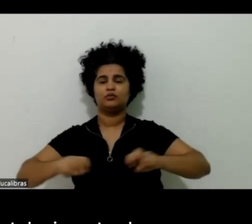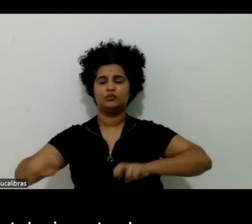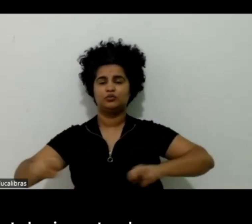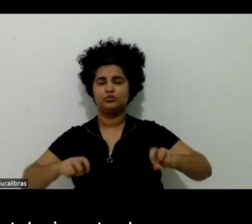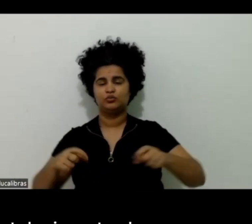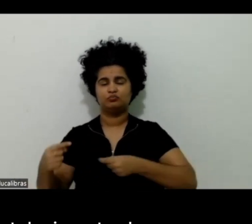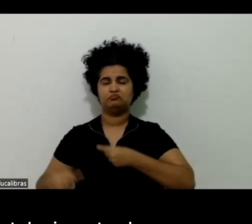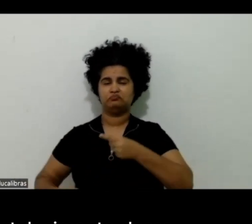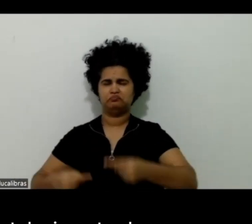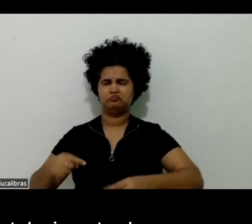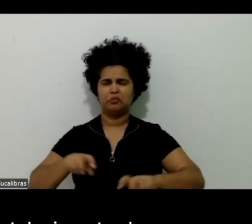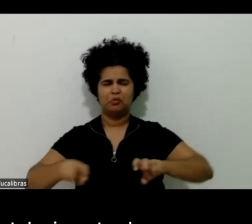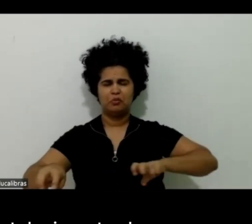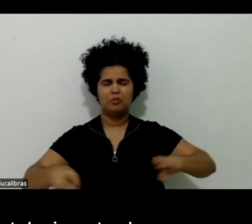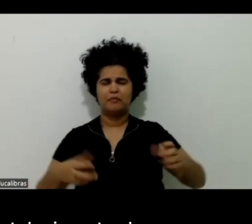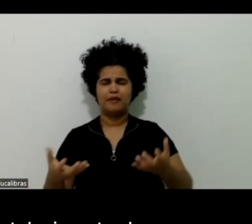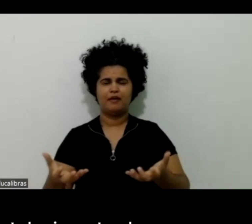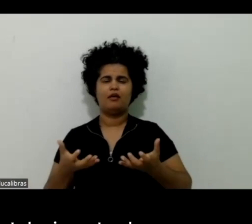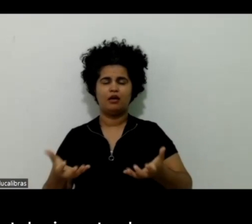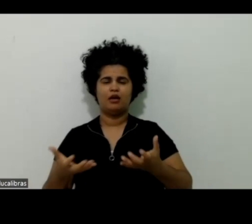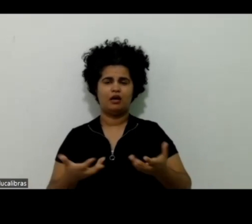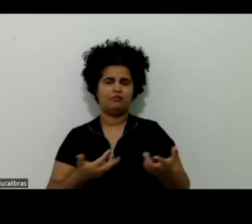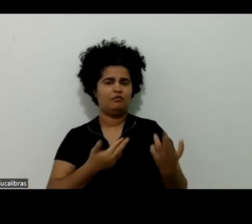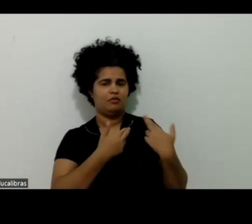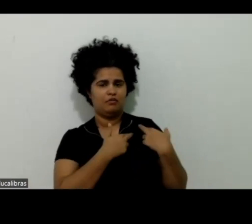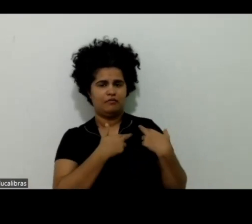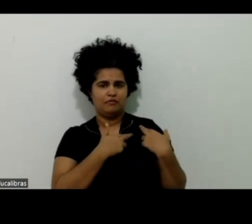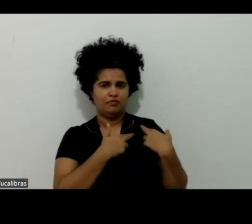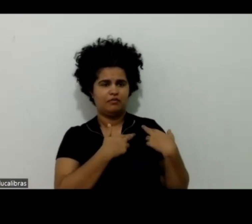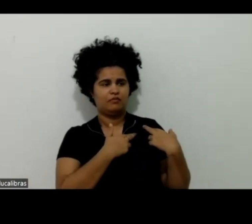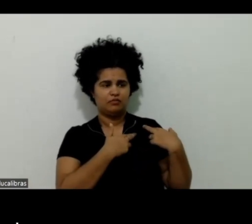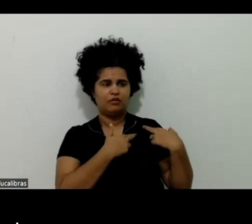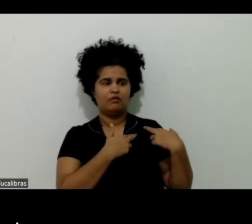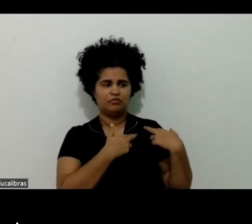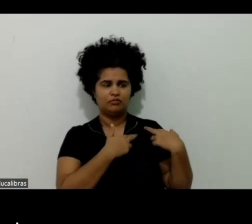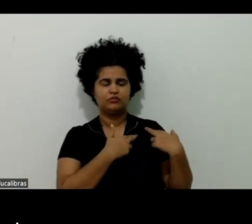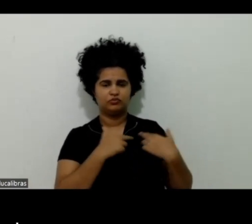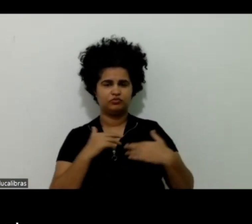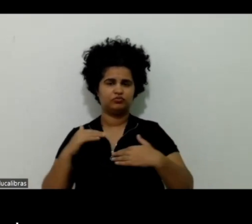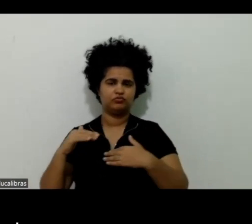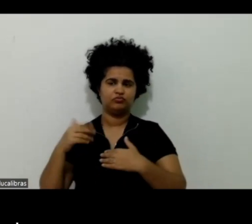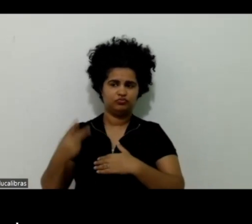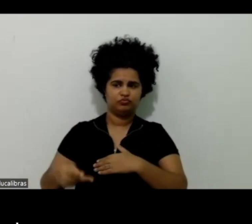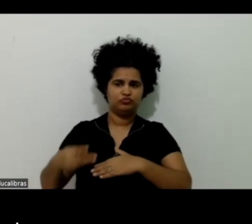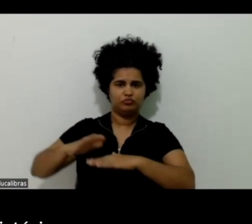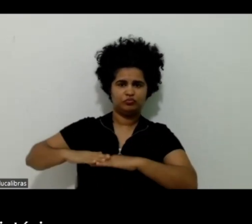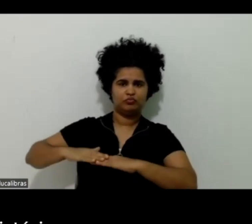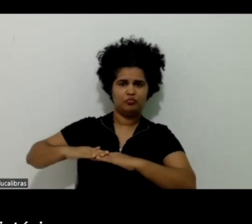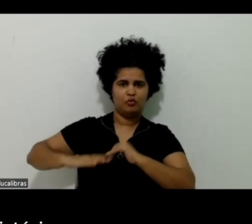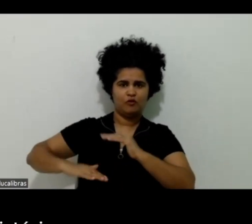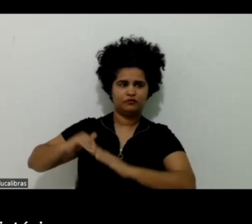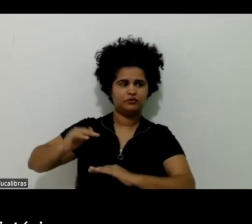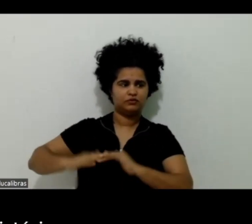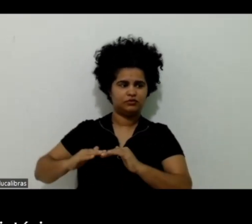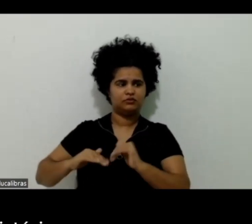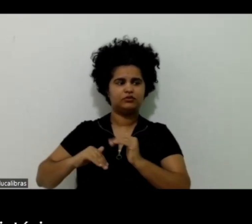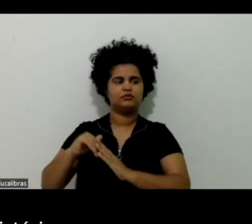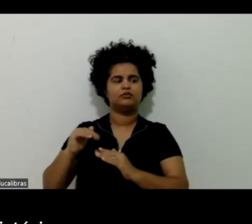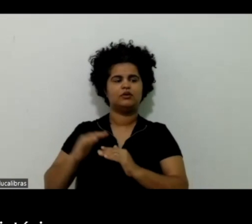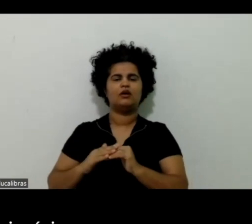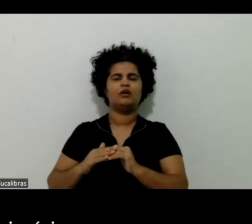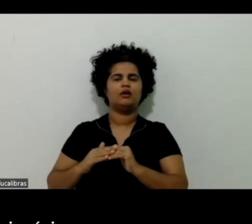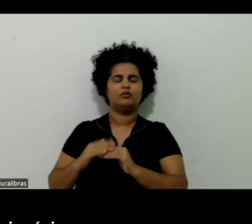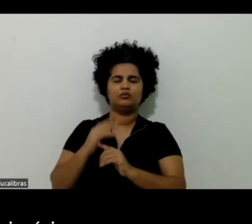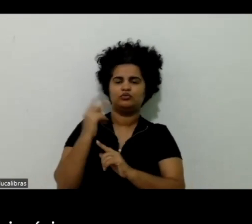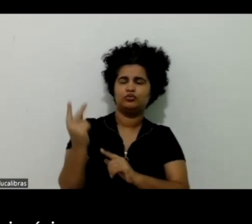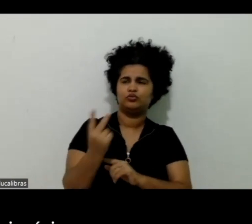que avancem na direção do fortalecimento dessa profissão, né, que faça o resgate, né, do significado sócio-histórico,